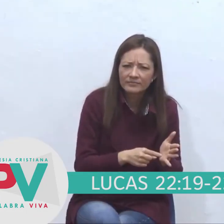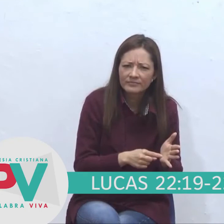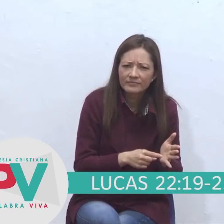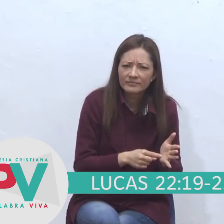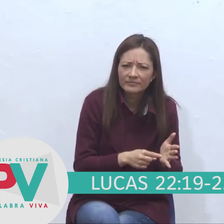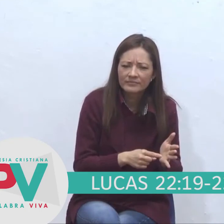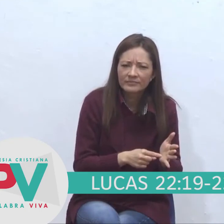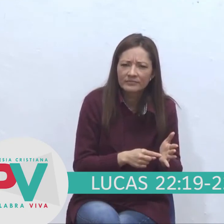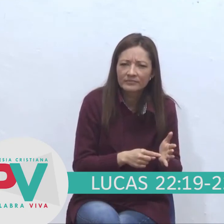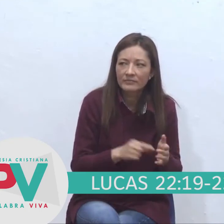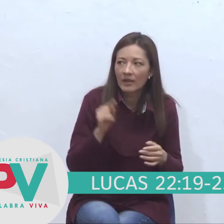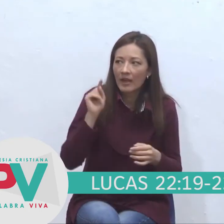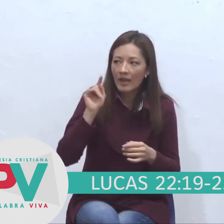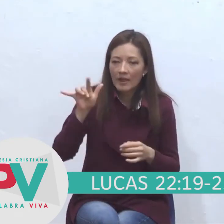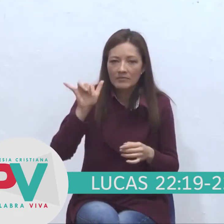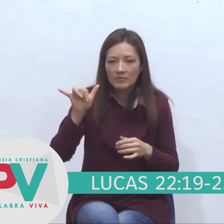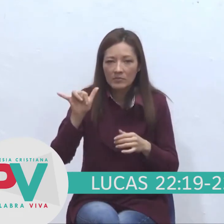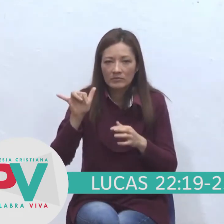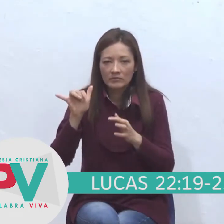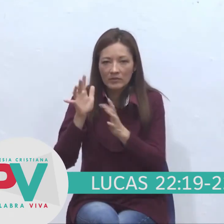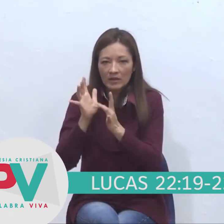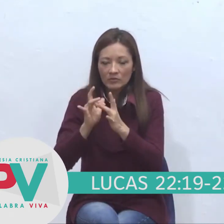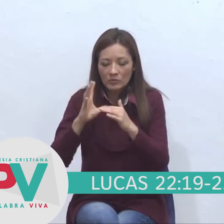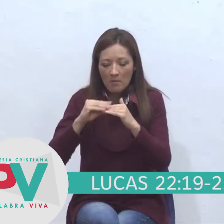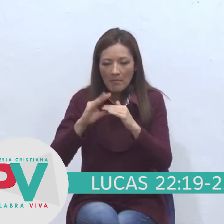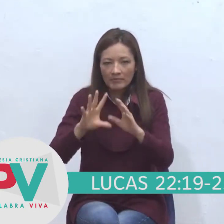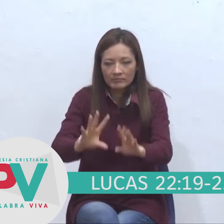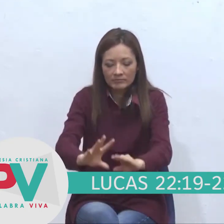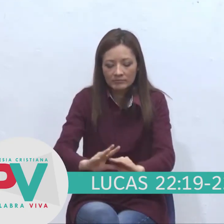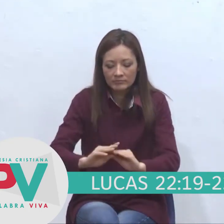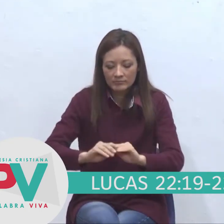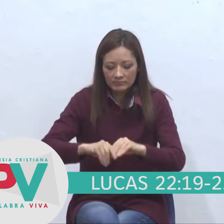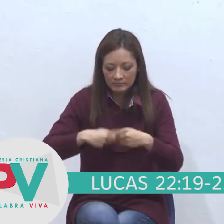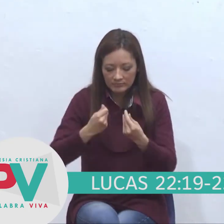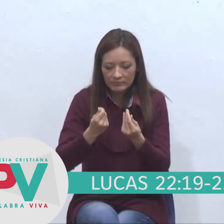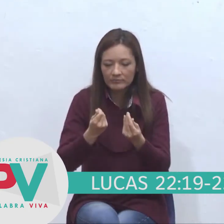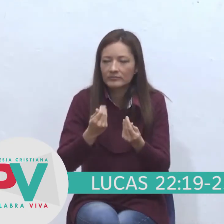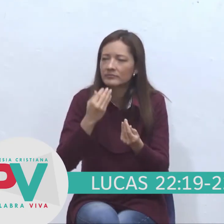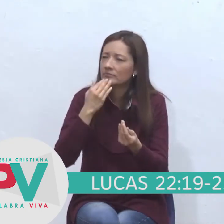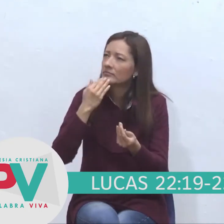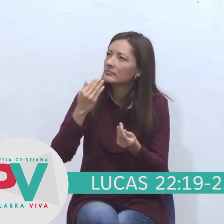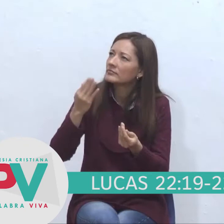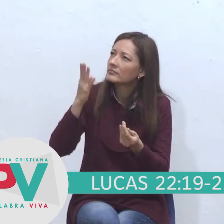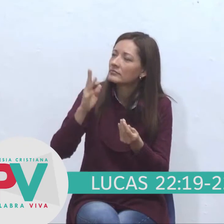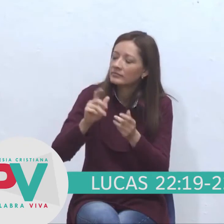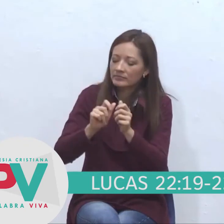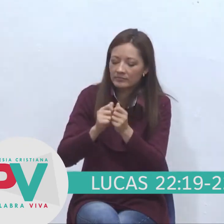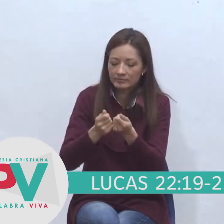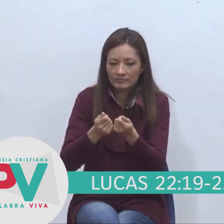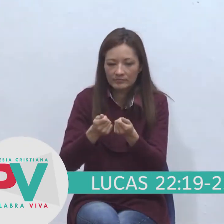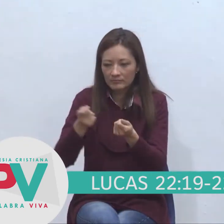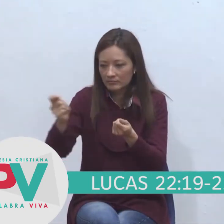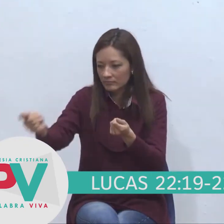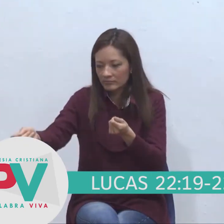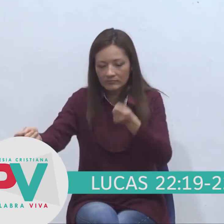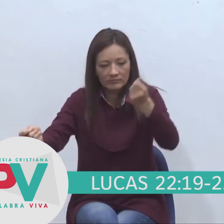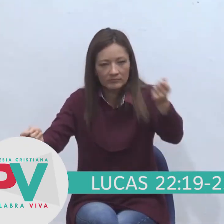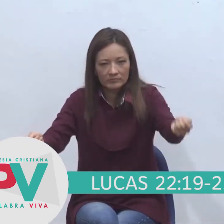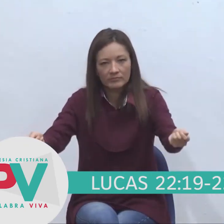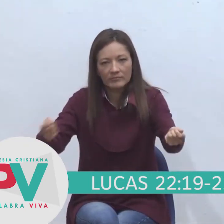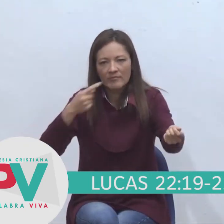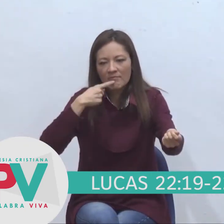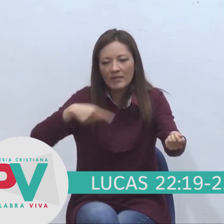Y tomó el pan y dio gracias y lo partió y les dio,